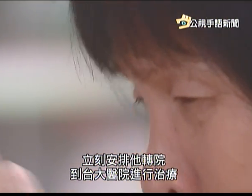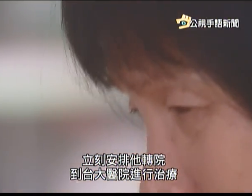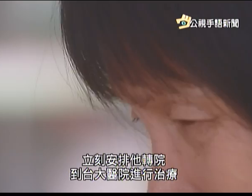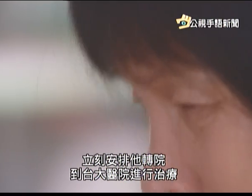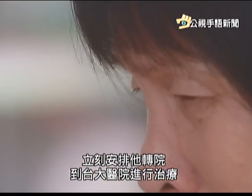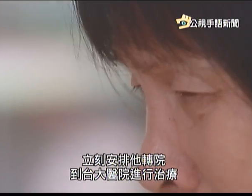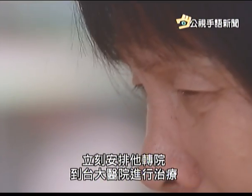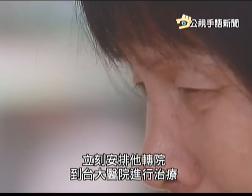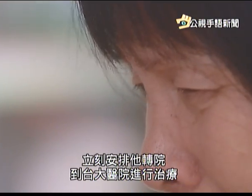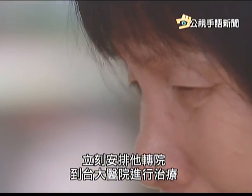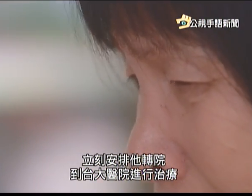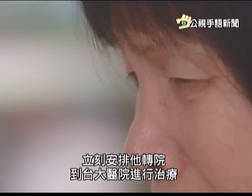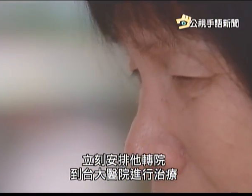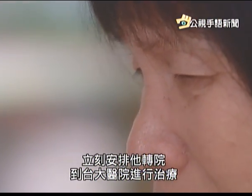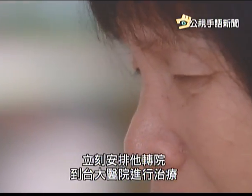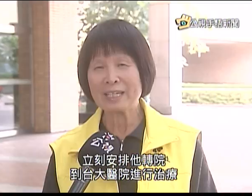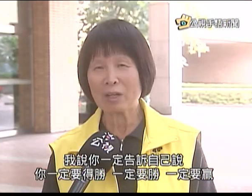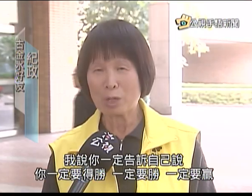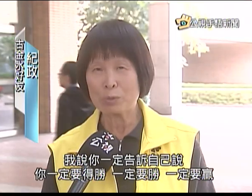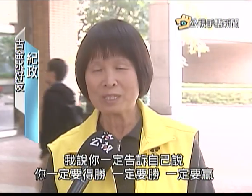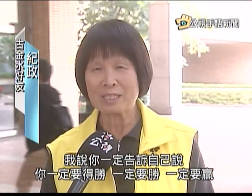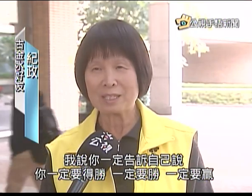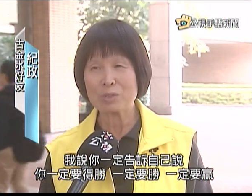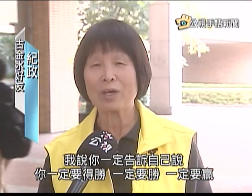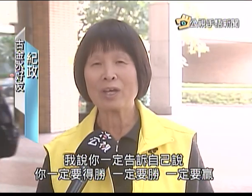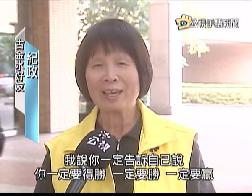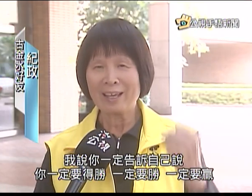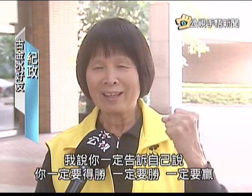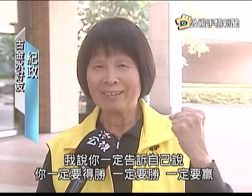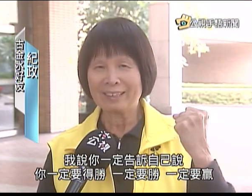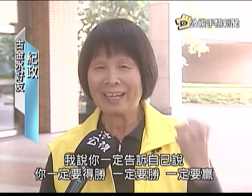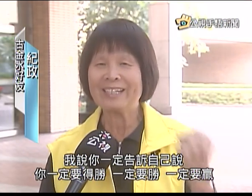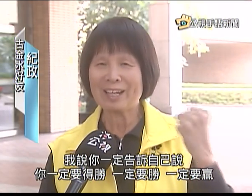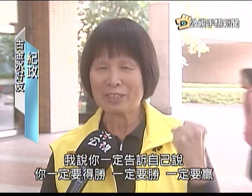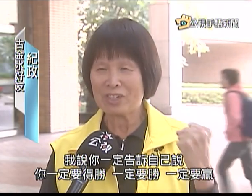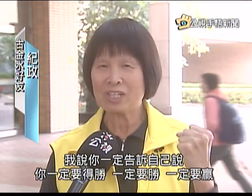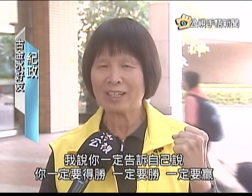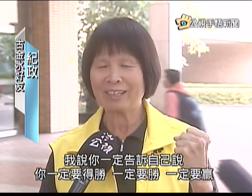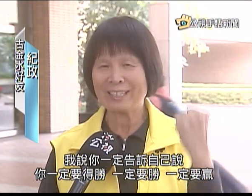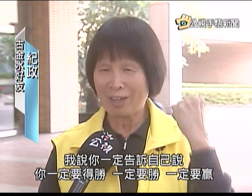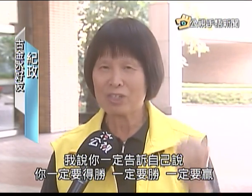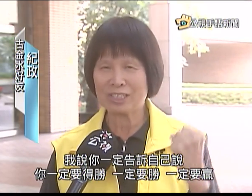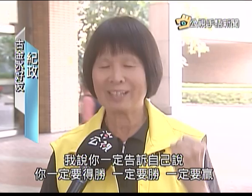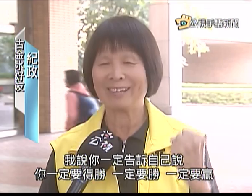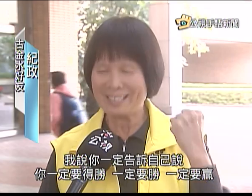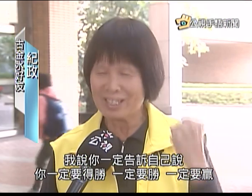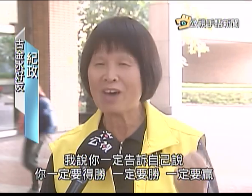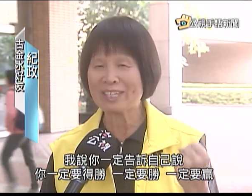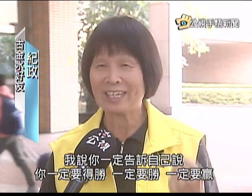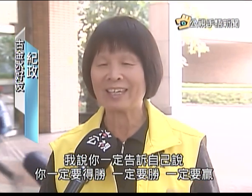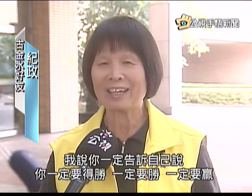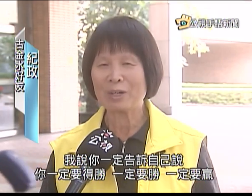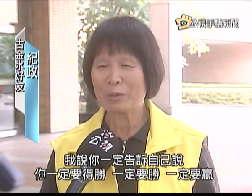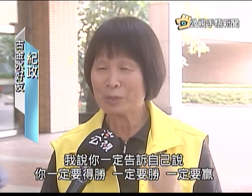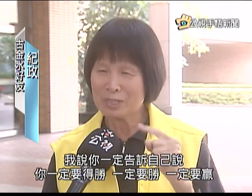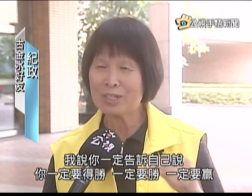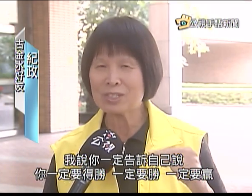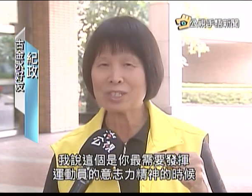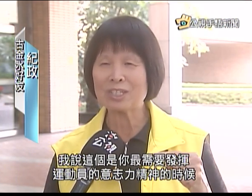院进行治疗。 我说你一定要告诉自己说，你一定要得胜，一定要胜，一定要赢。我说这个是